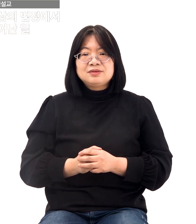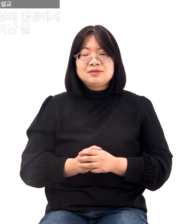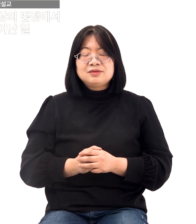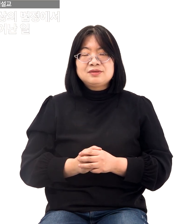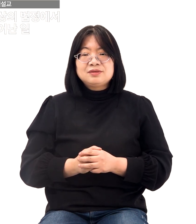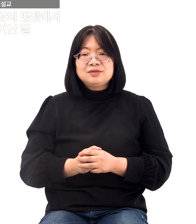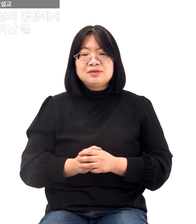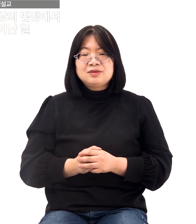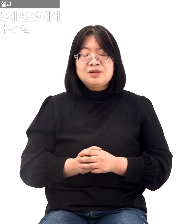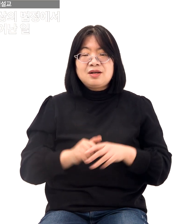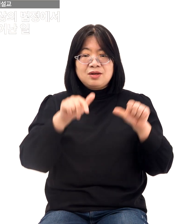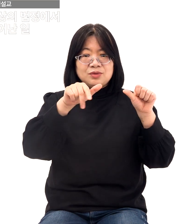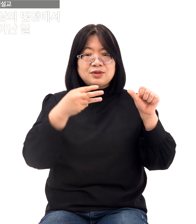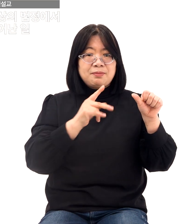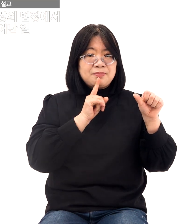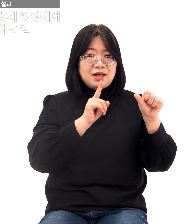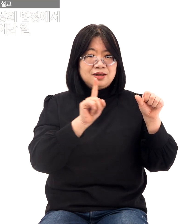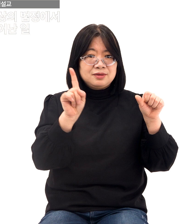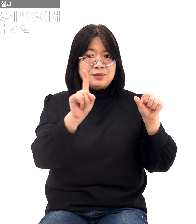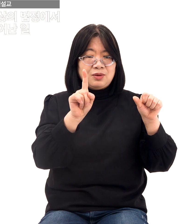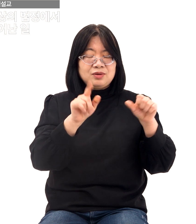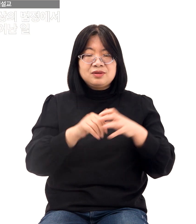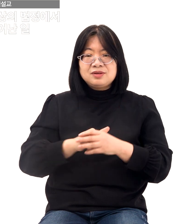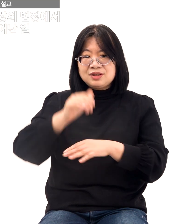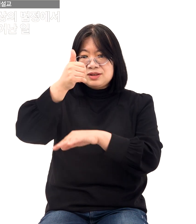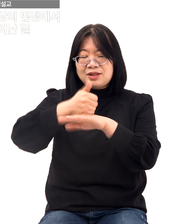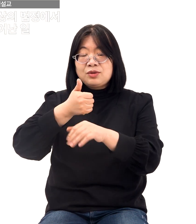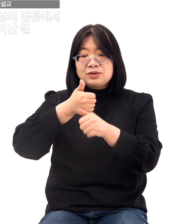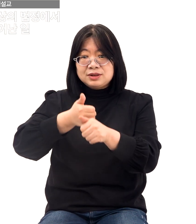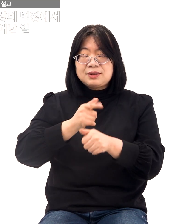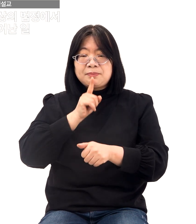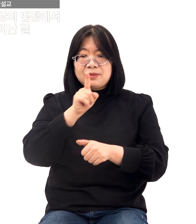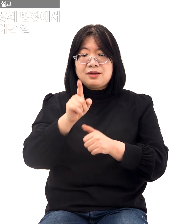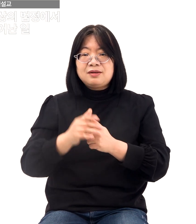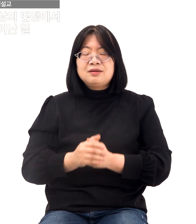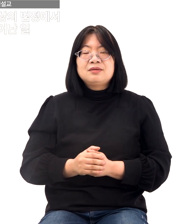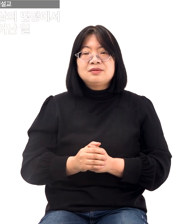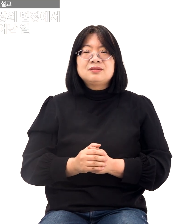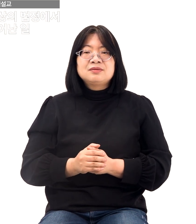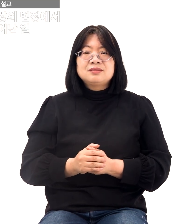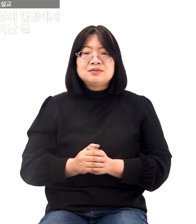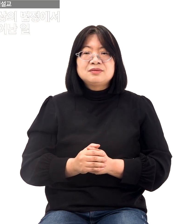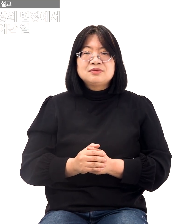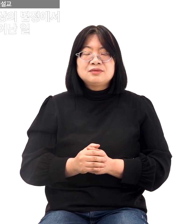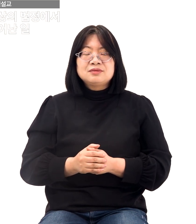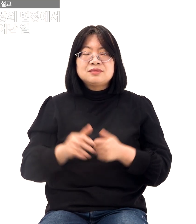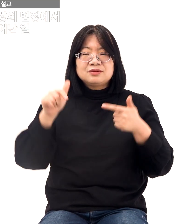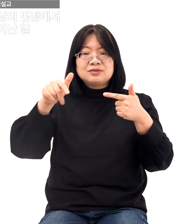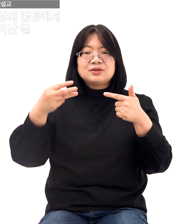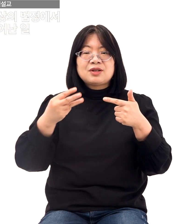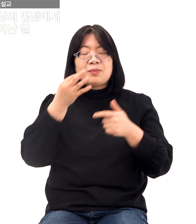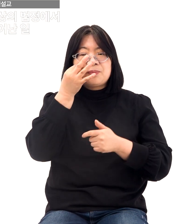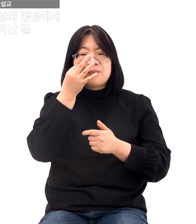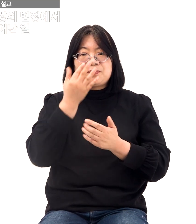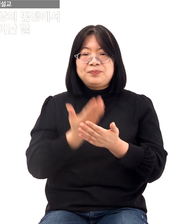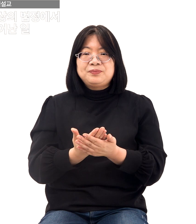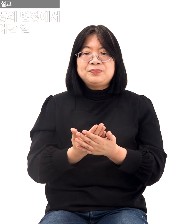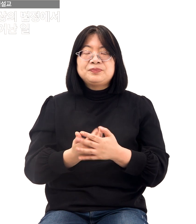그래서 오늘 5절의 말씀은 그 최종적 승리를 얘기하는 거예요. 자, 6절로